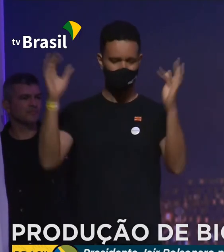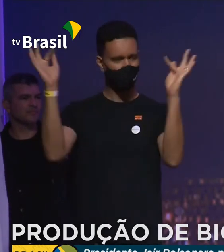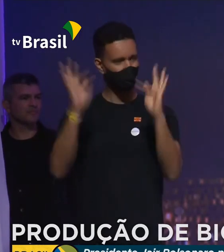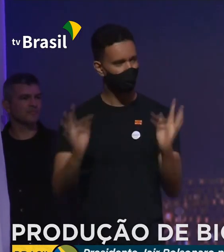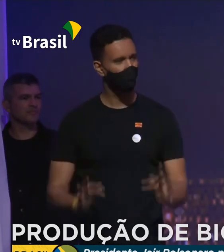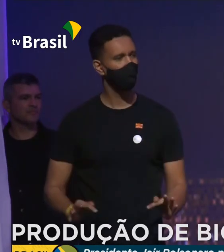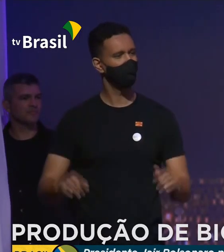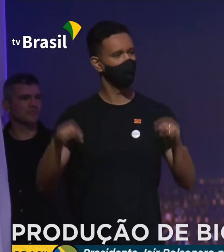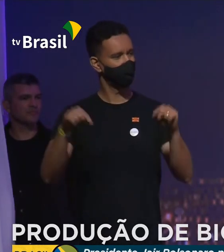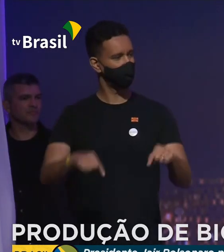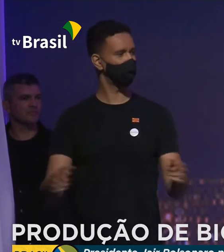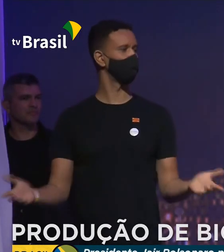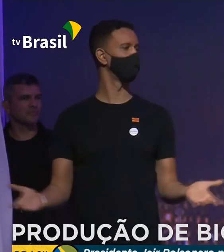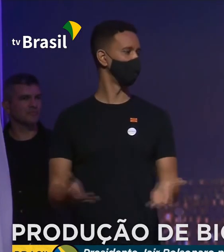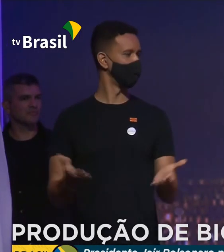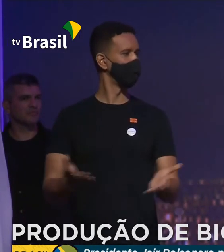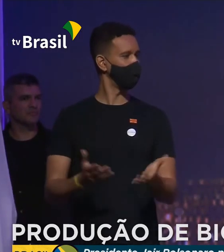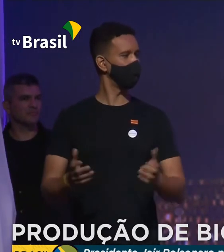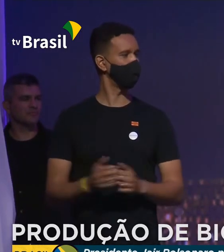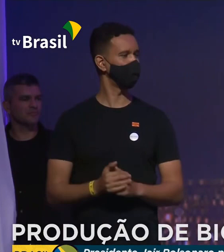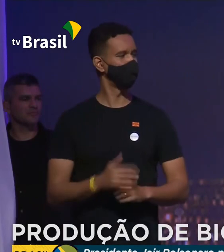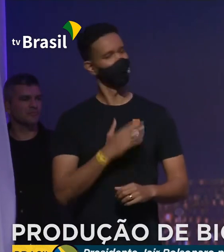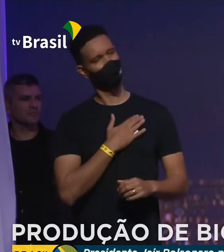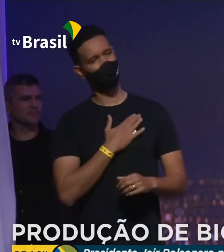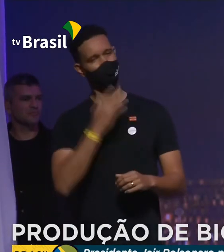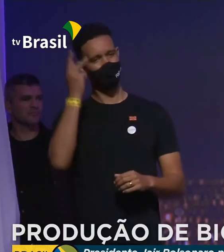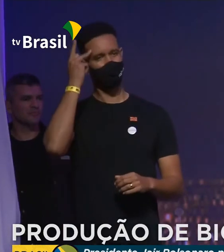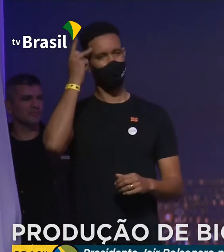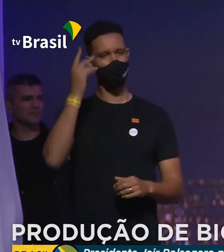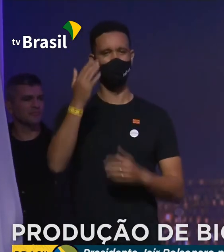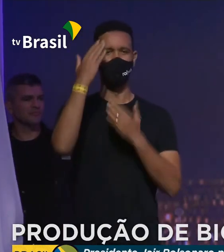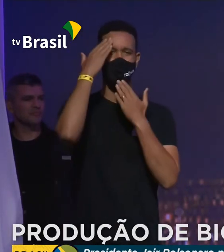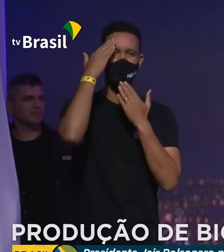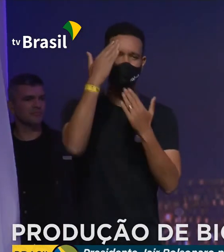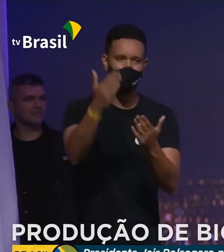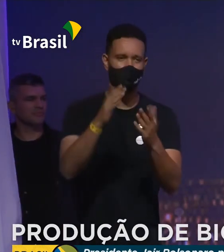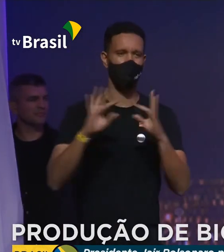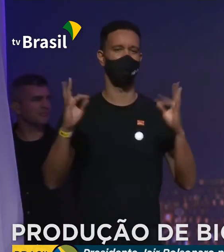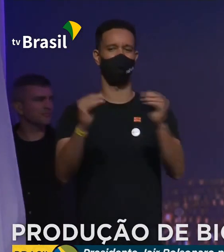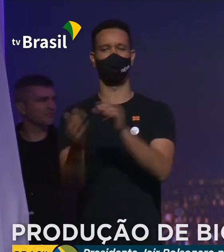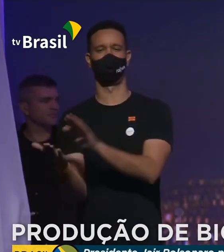estar aqui nesse estado maravilhoso que é o meu estado de São Paulo. Muito obrigado a todos e parabéns a vocês.